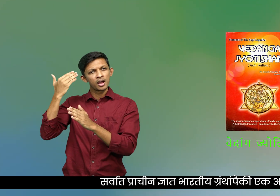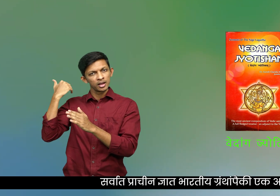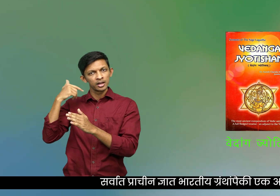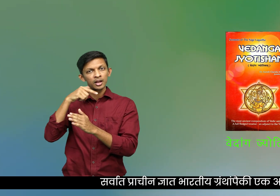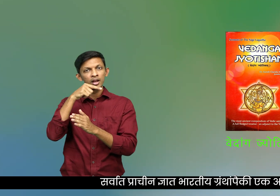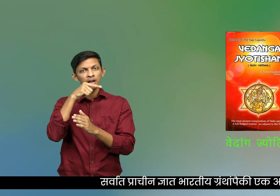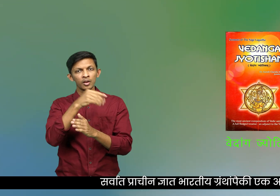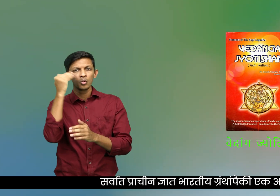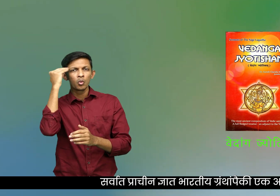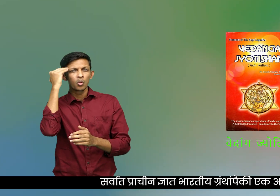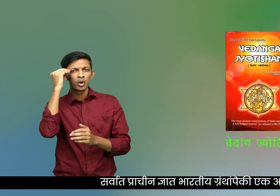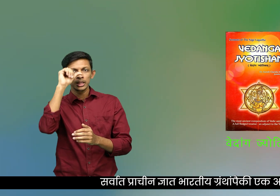सर्वात प्राचीन ज्ञात भारतीय